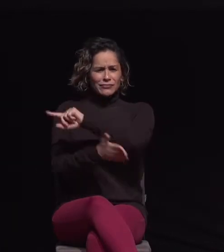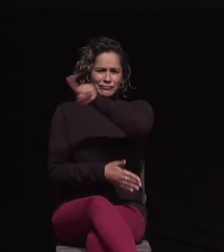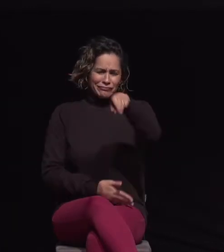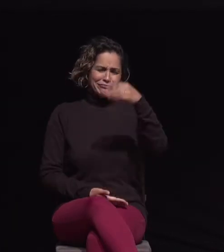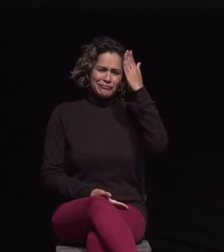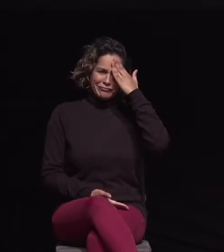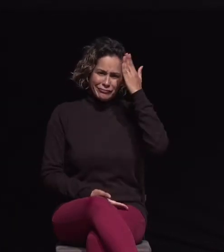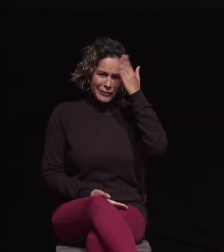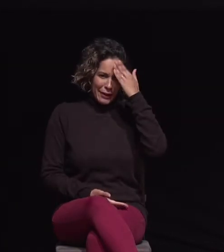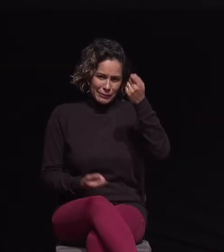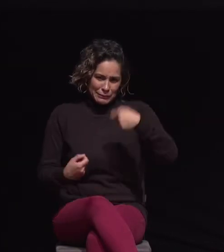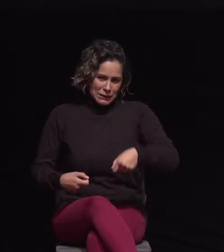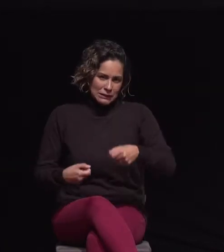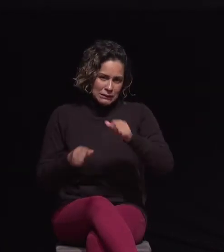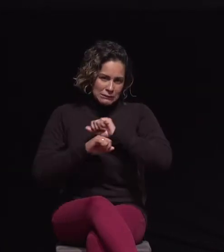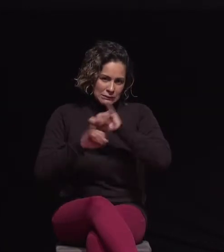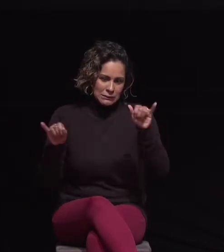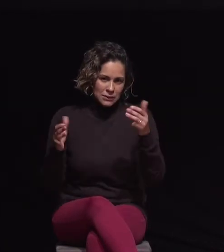te perguntar,